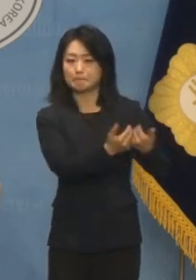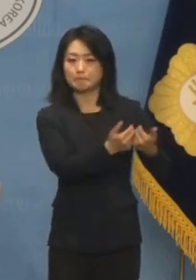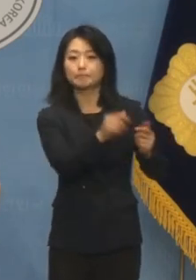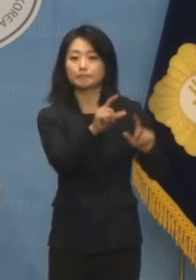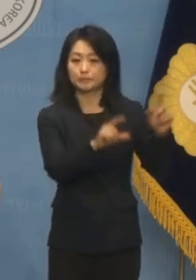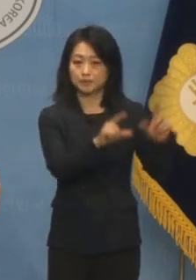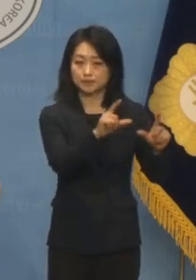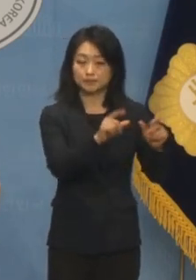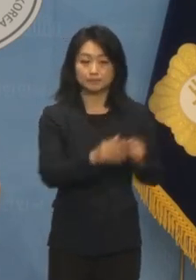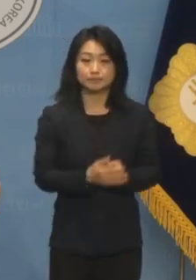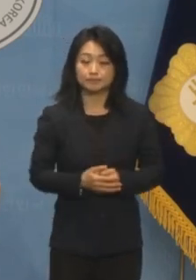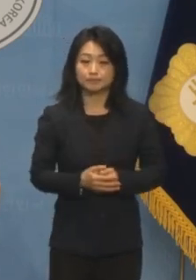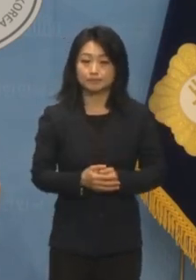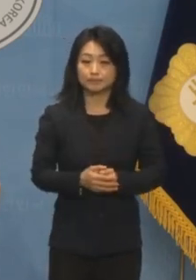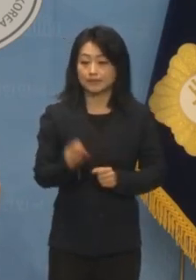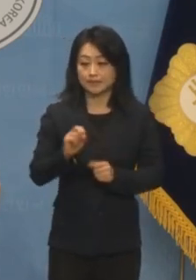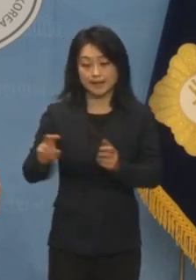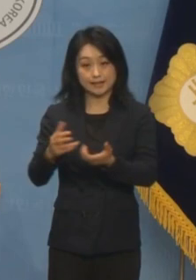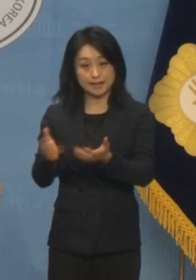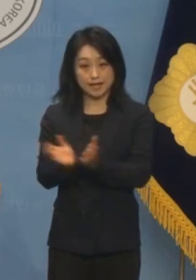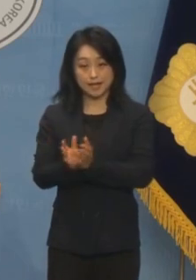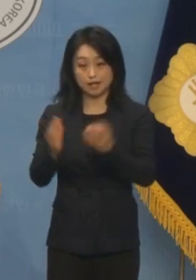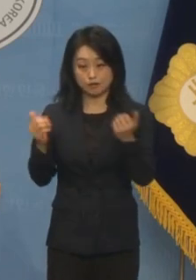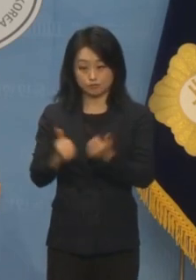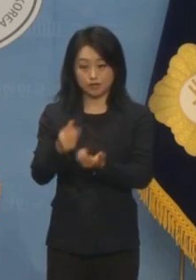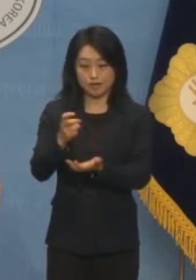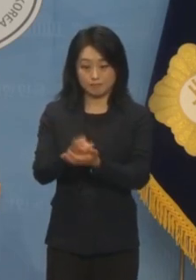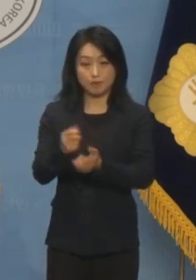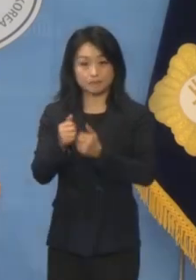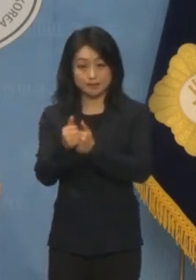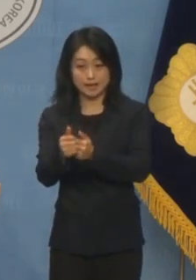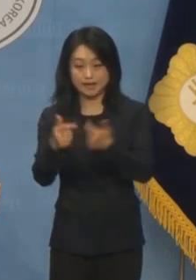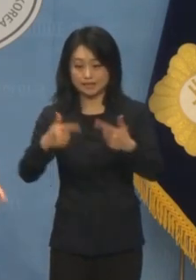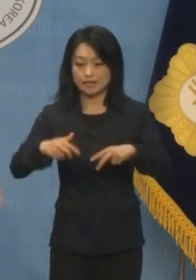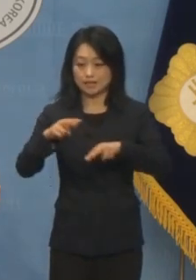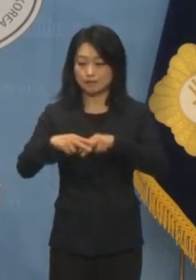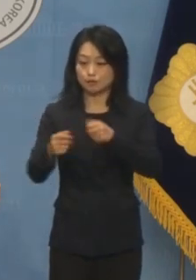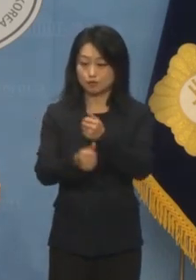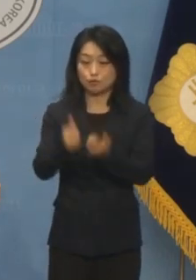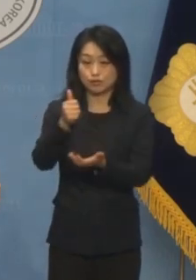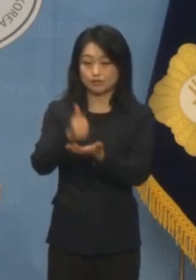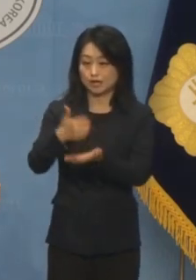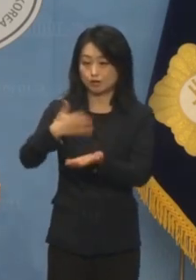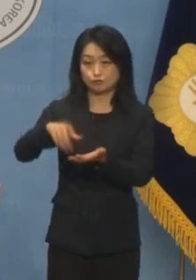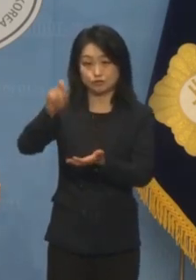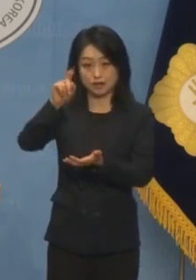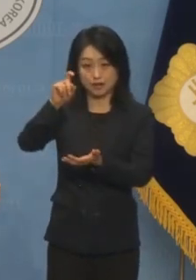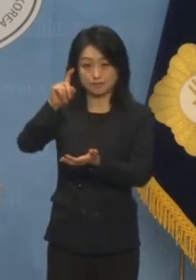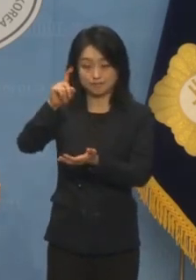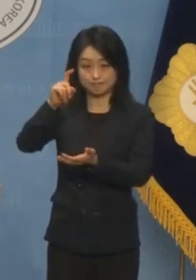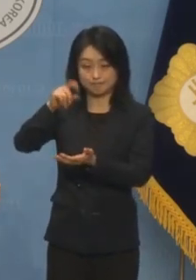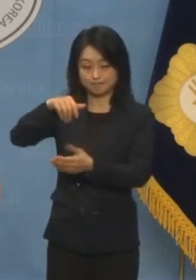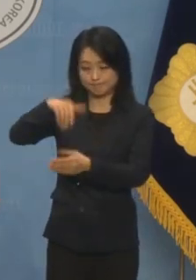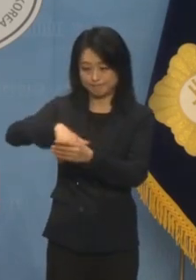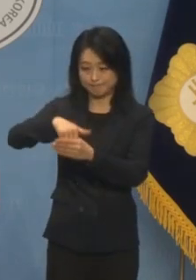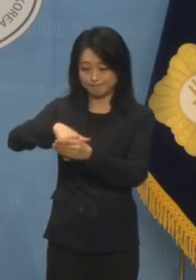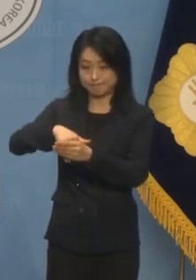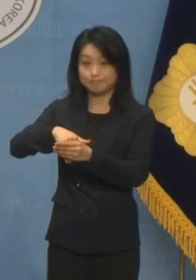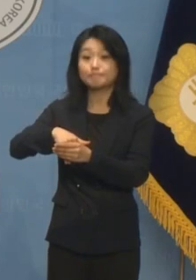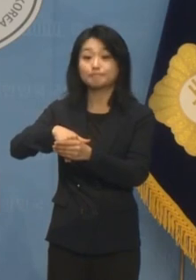비롯한 야당이 국회법에 따라 11곳의 상임위원장을 선출하자 대통령실이